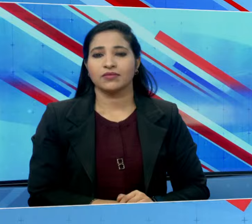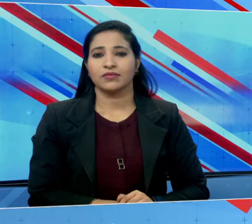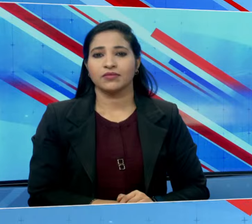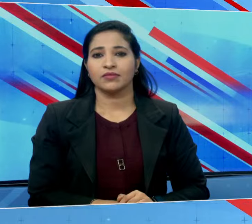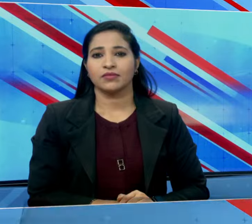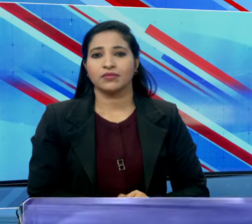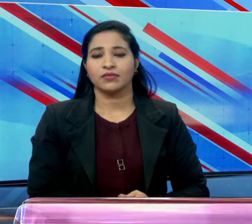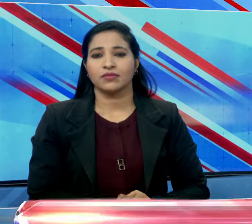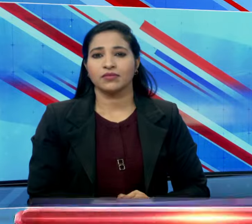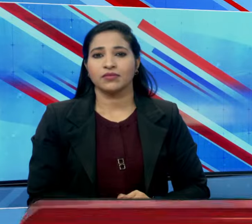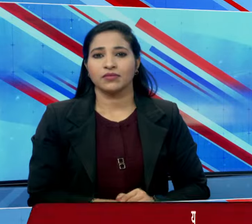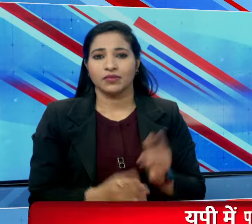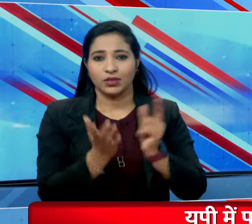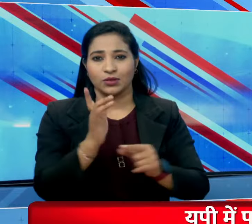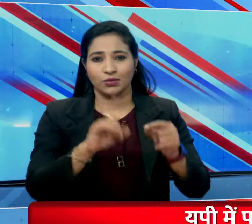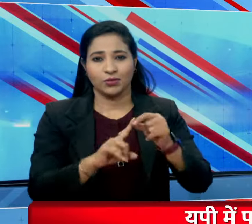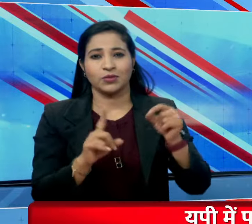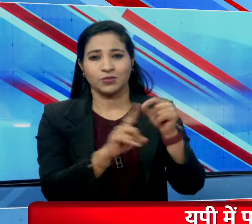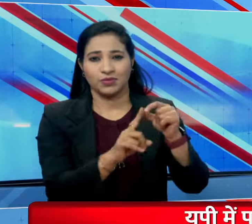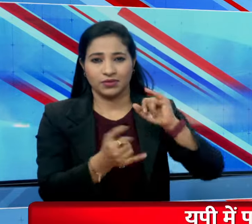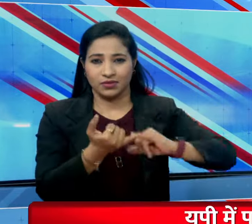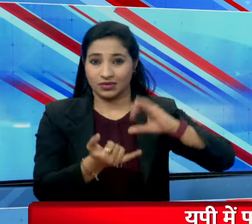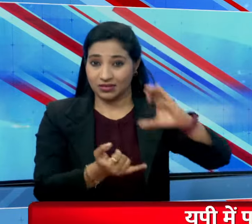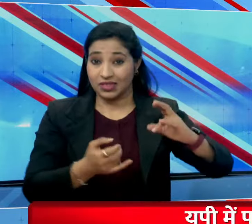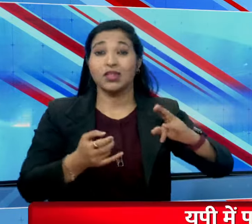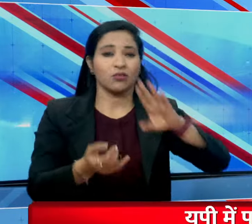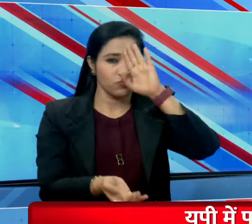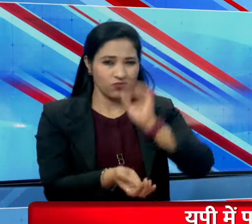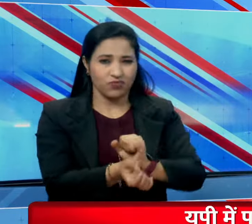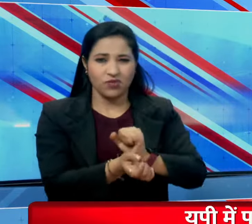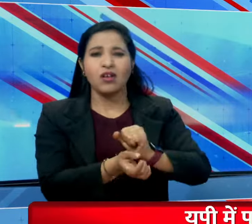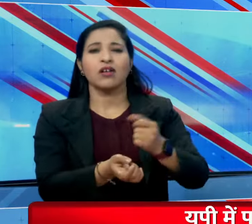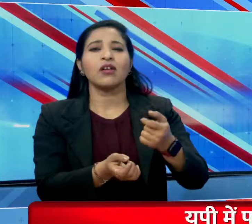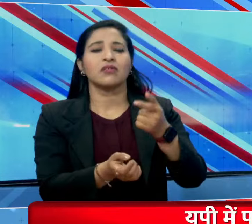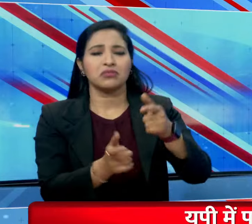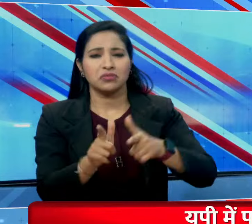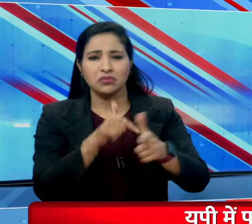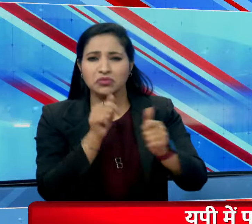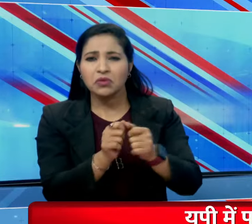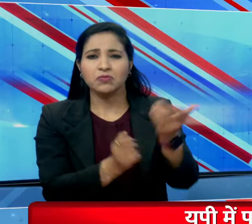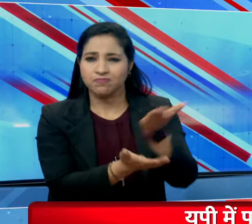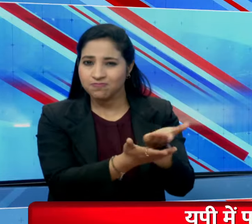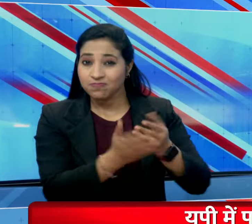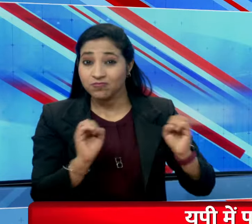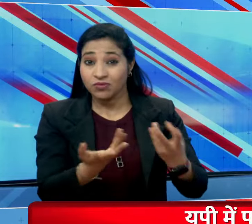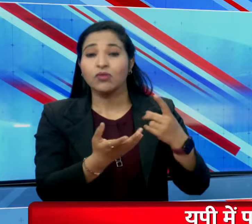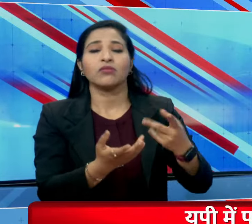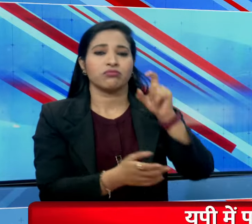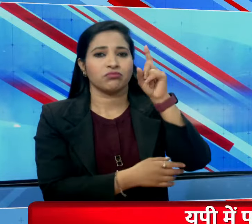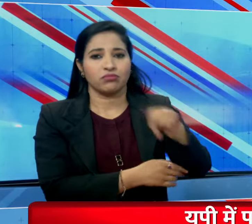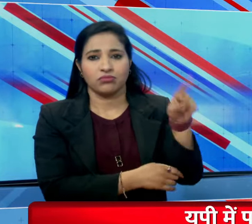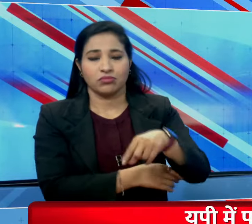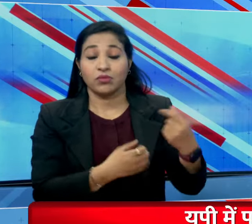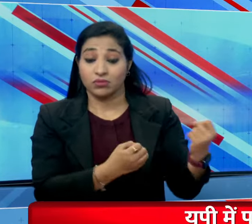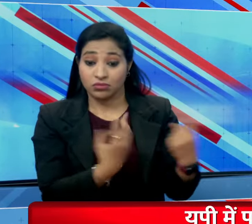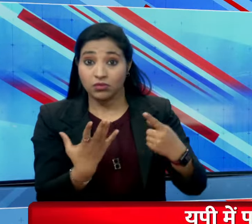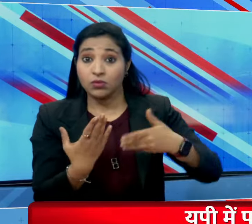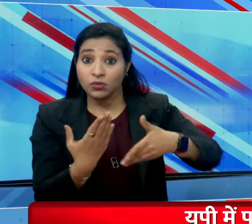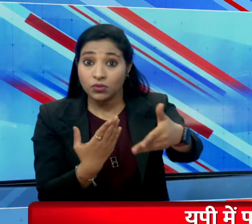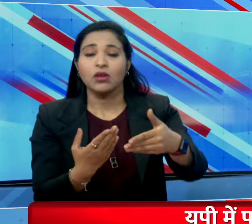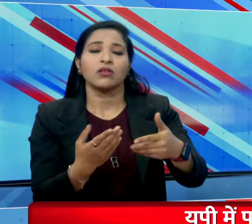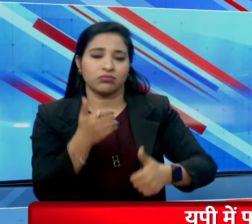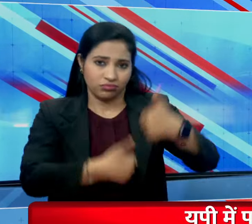मिलन और उत्तर प्रदेश में पुलिस भर्ती परीक्षा रद्द छ महीने के भी होगी दोबारा परीक्षा आरओ और एआरओ